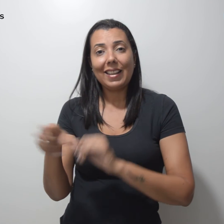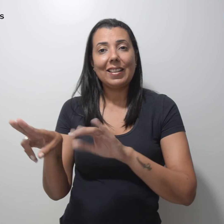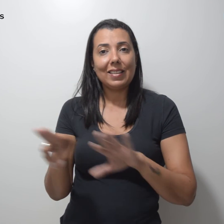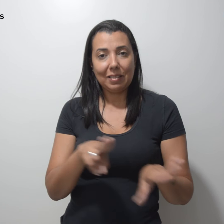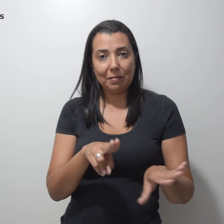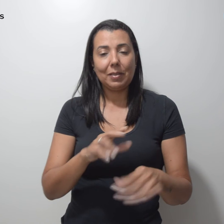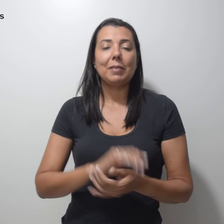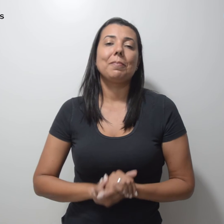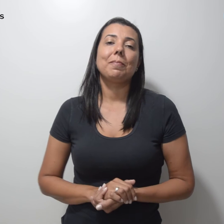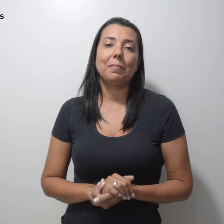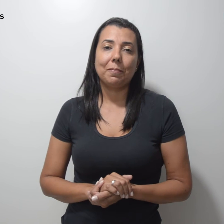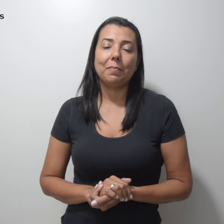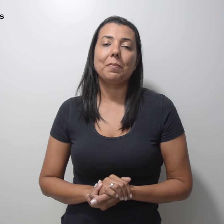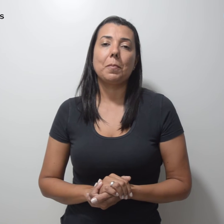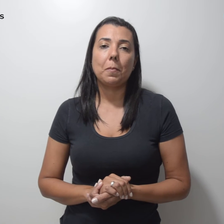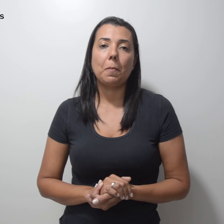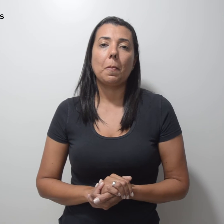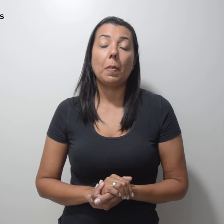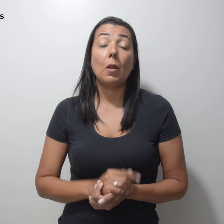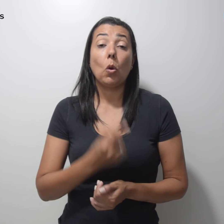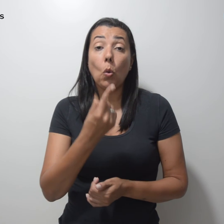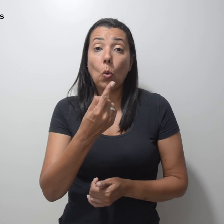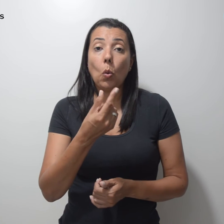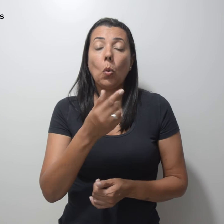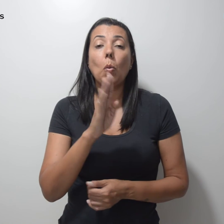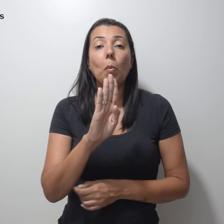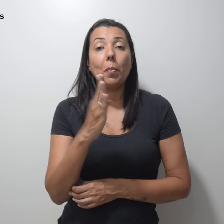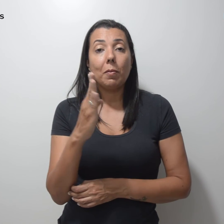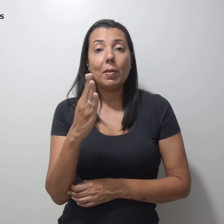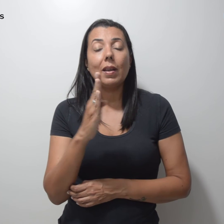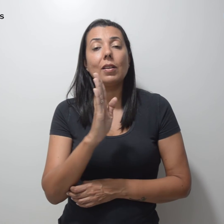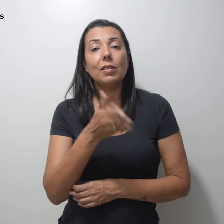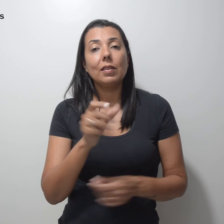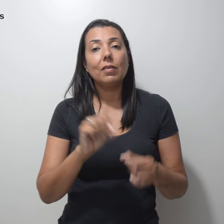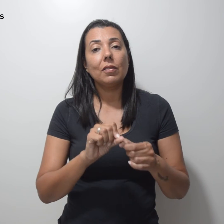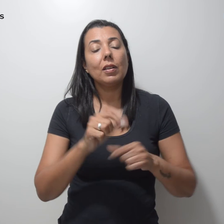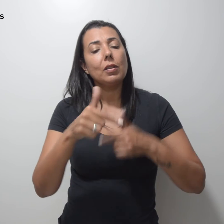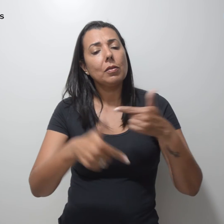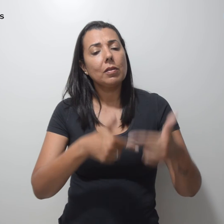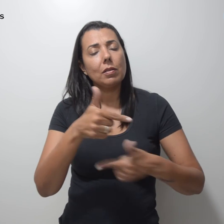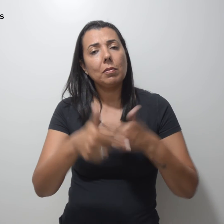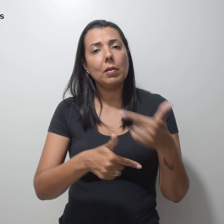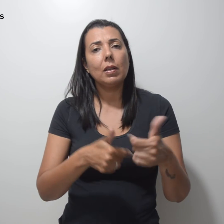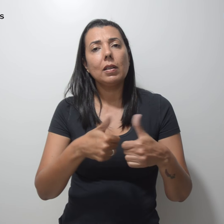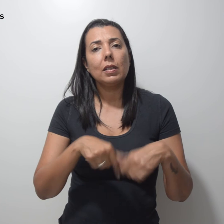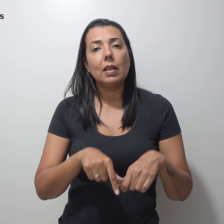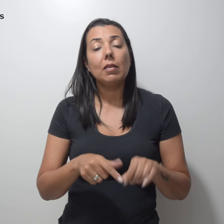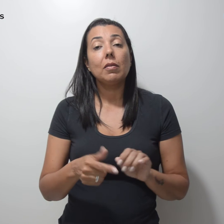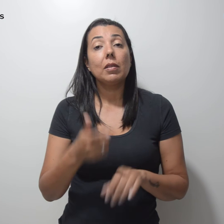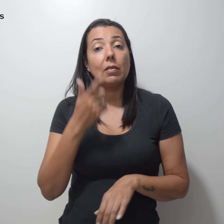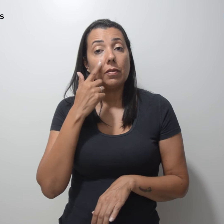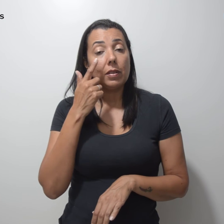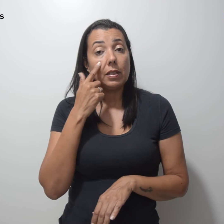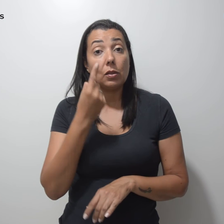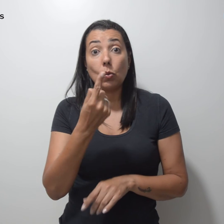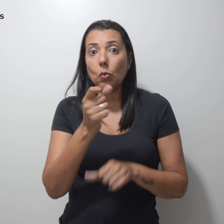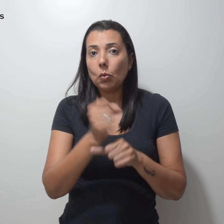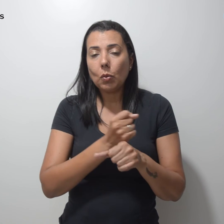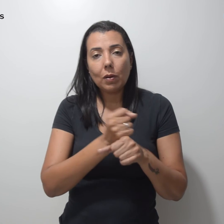praticamente. Em um bimestre, minha mãe realizou uma tarefa que estava prevista para 1 ano.